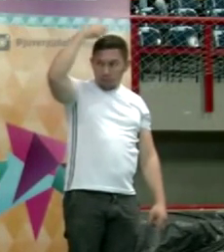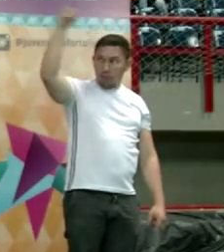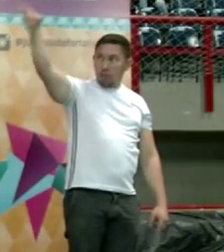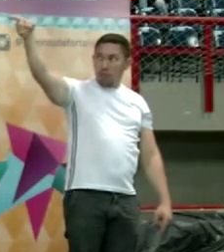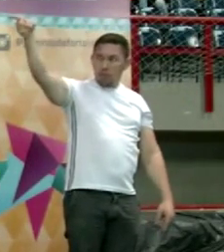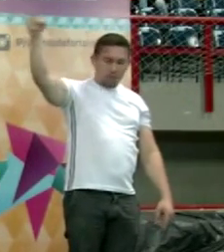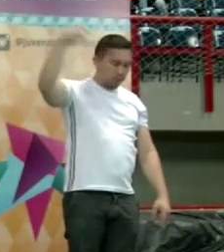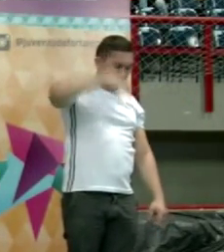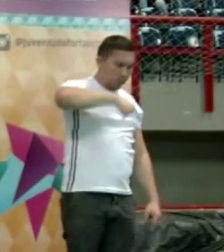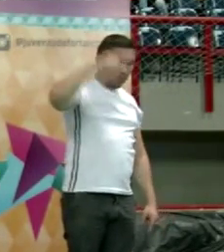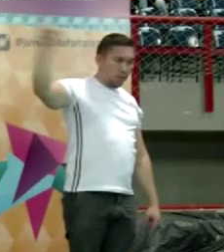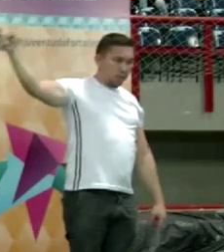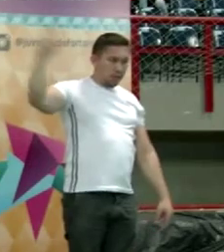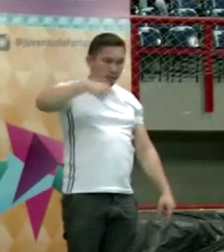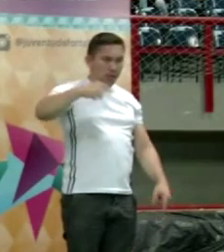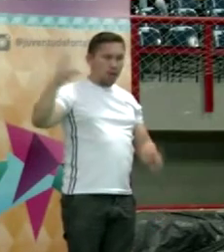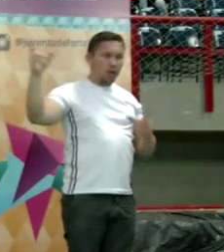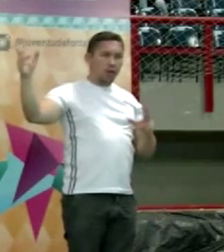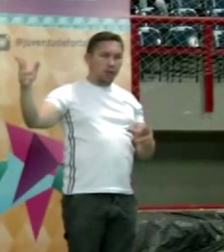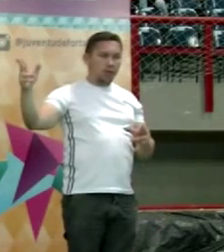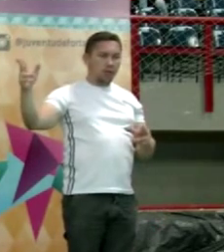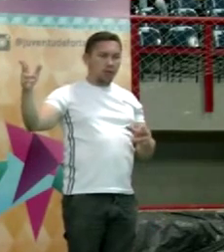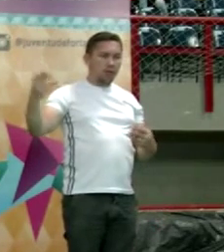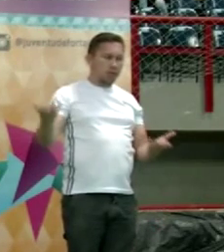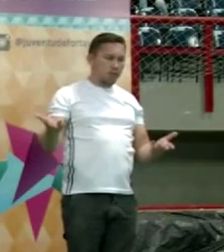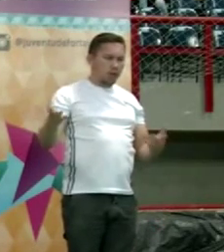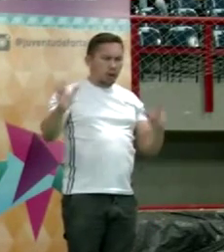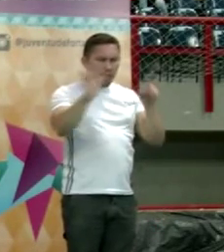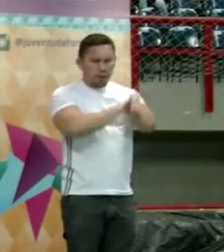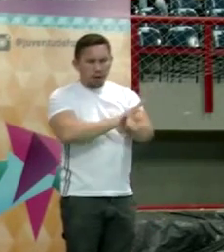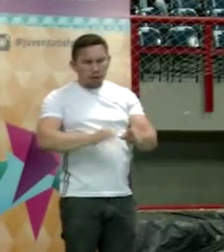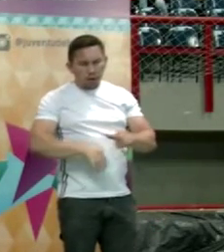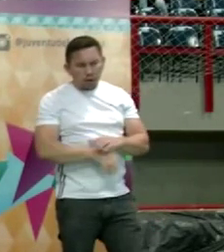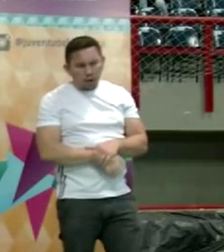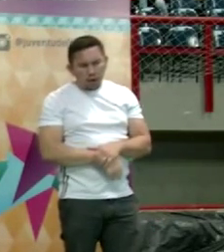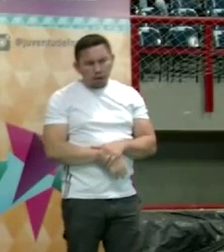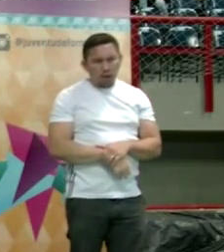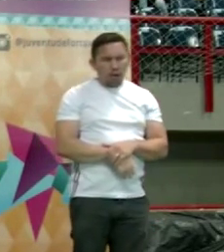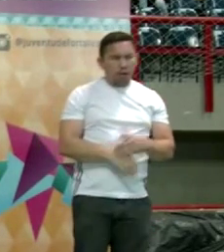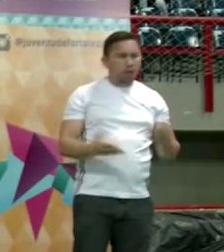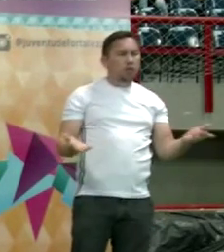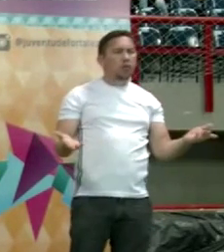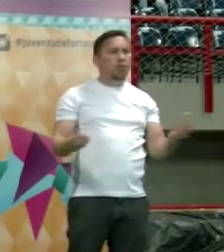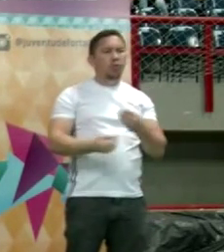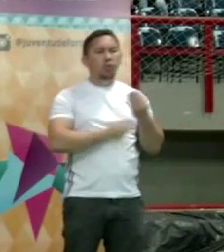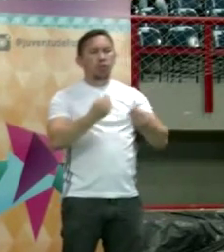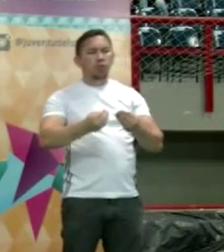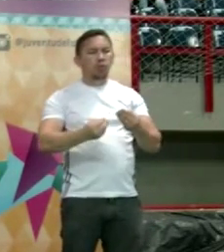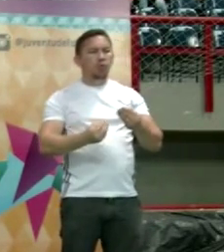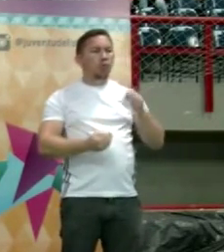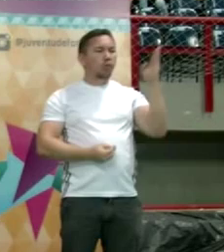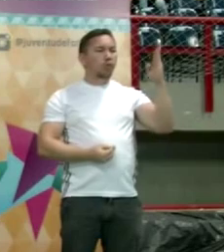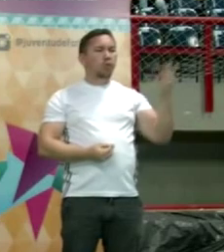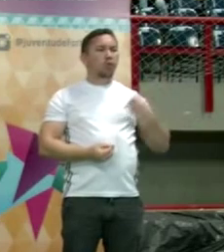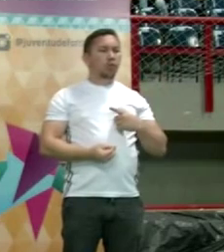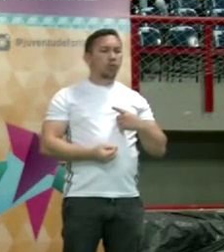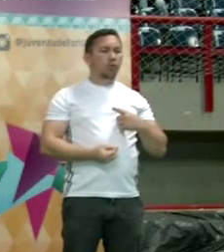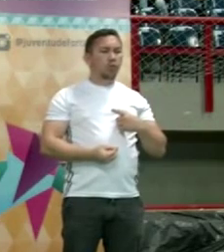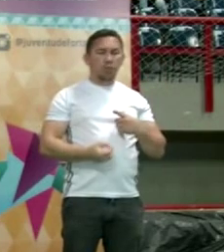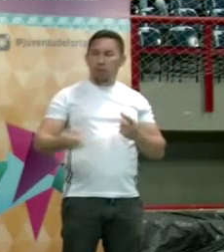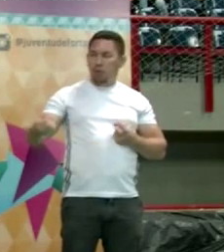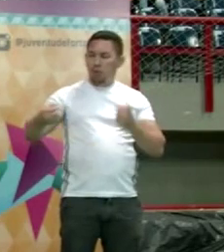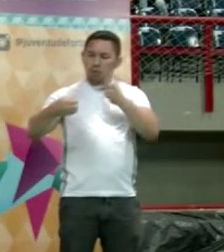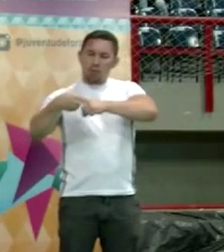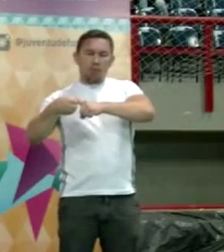lá e daqui ao mesmo tempo. Então eu lhe pergunto, qual é a possibilidade que existia do Brasil voltar a ser de